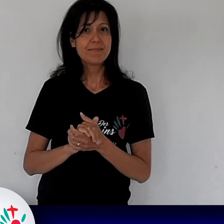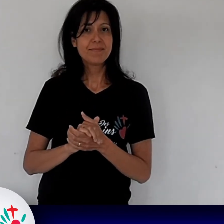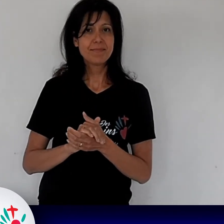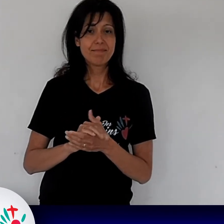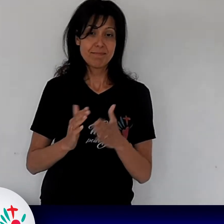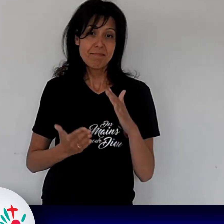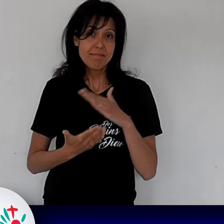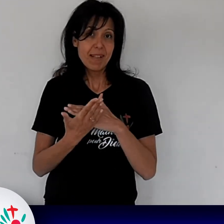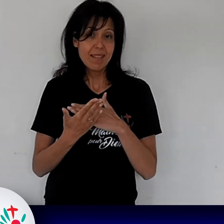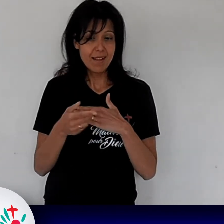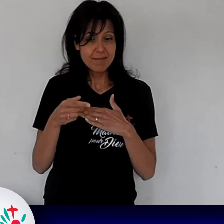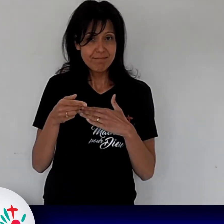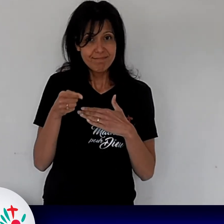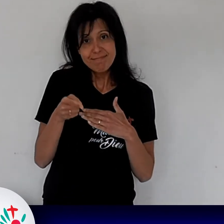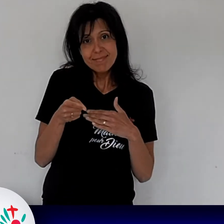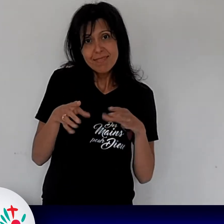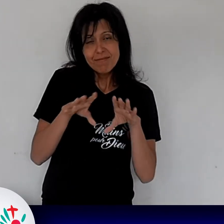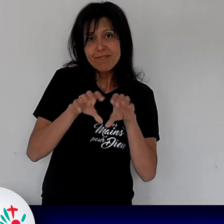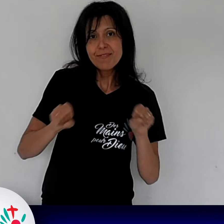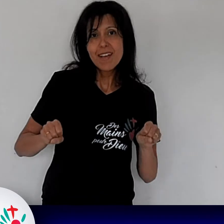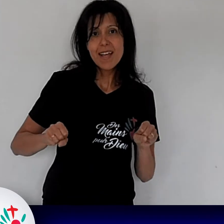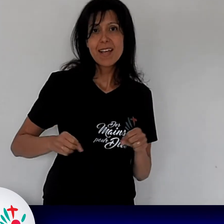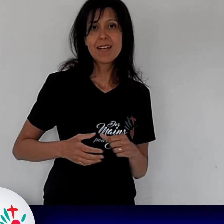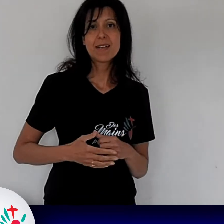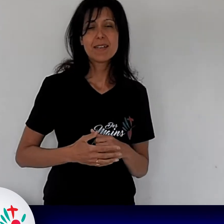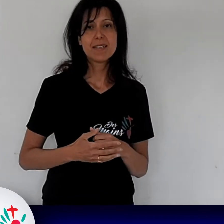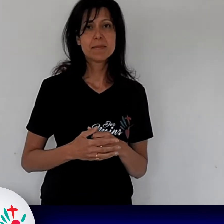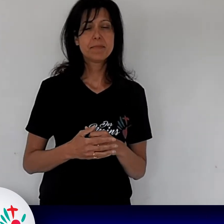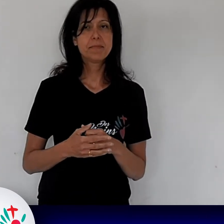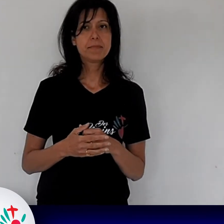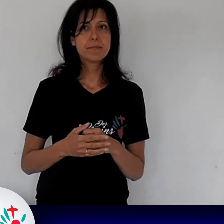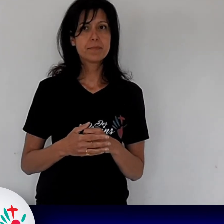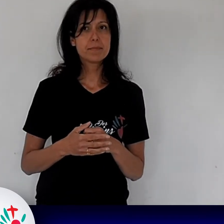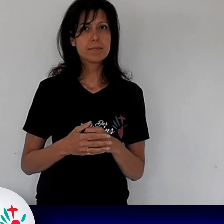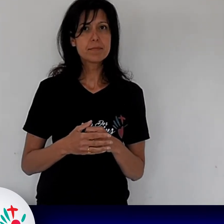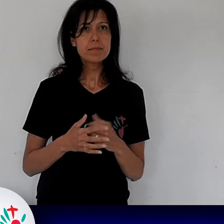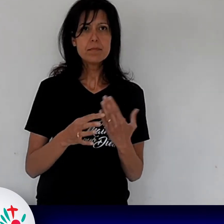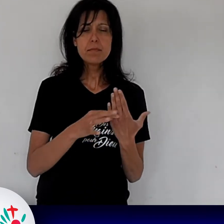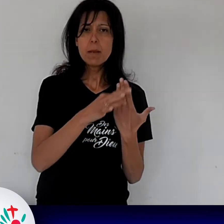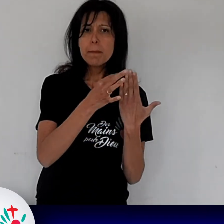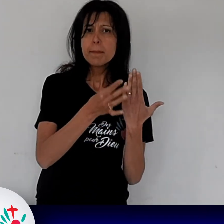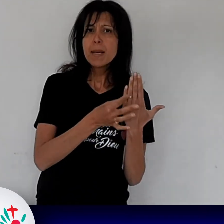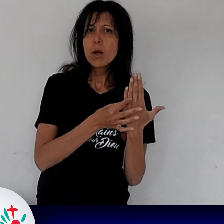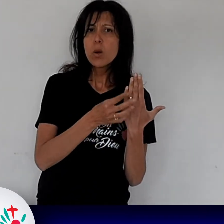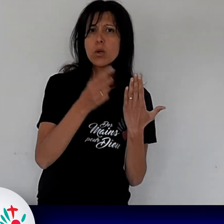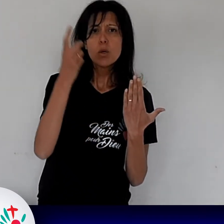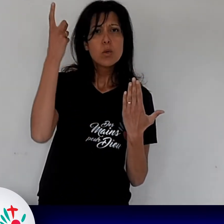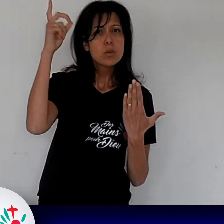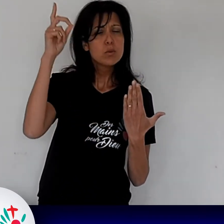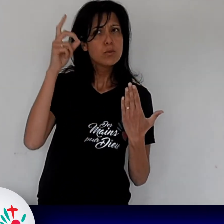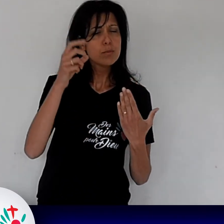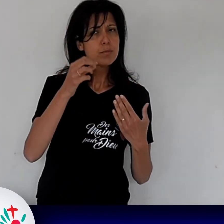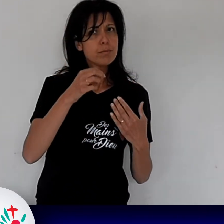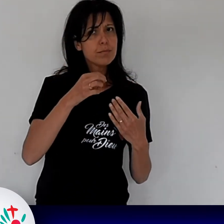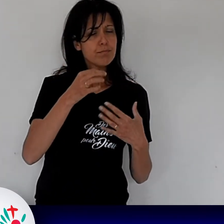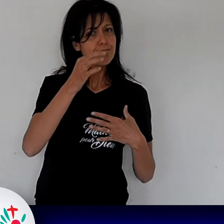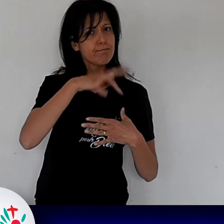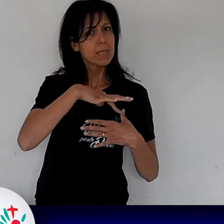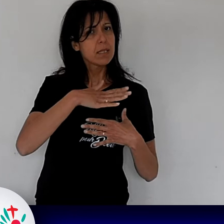ce matin. Mais la parole que le Seigneur a mise dans mon cœur aujourd'hui, c'est toutes ces